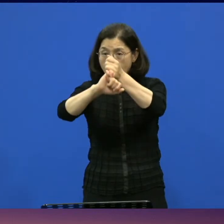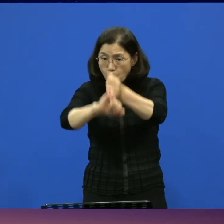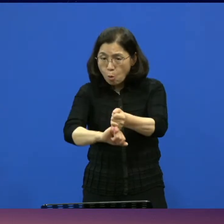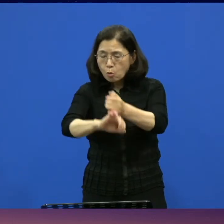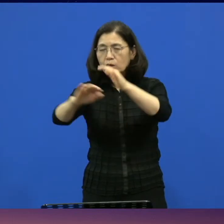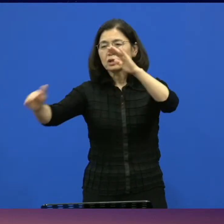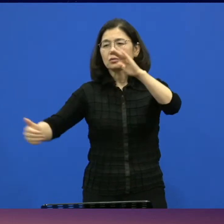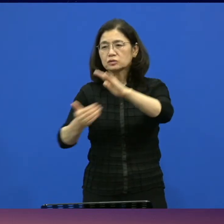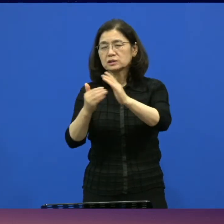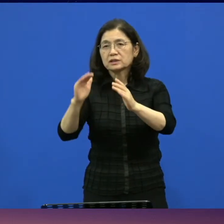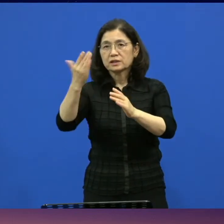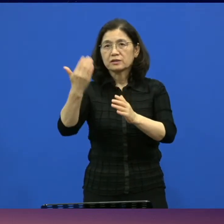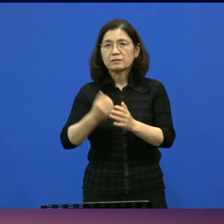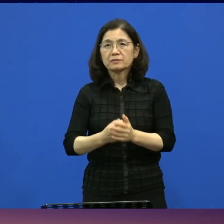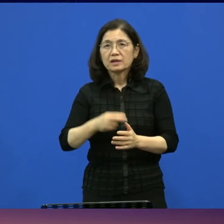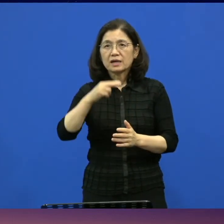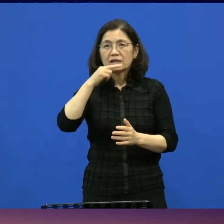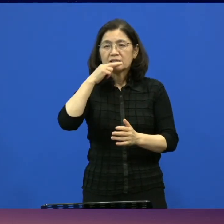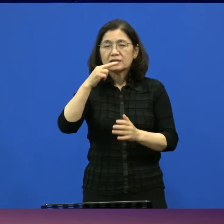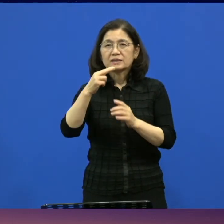이 이사야의